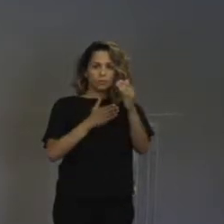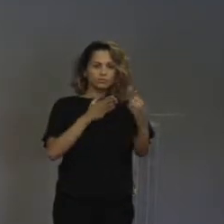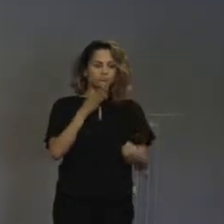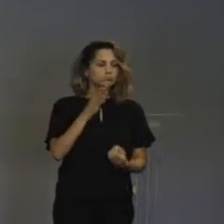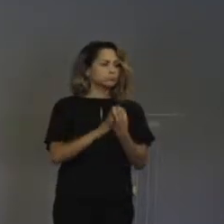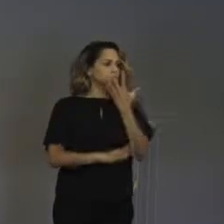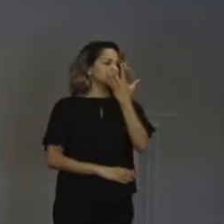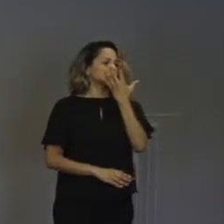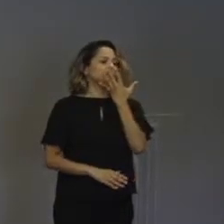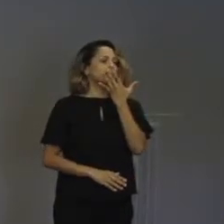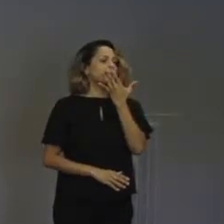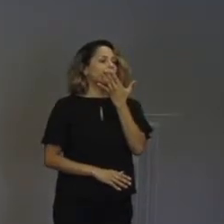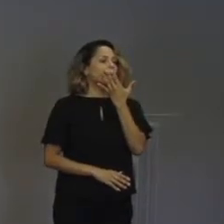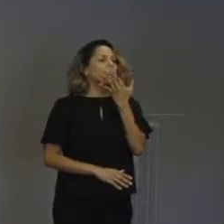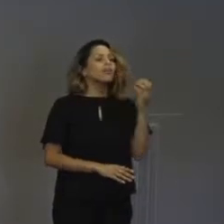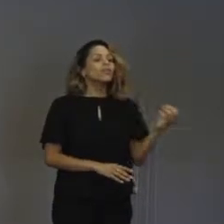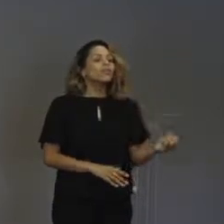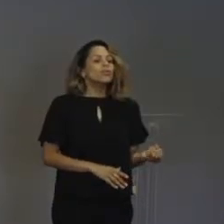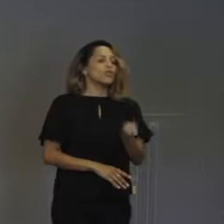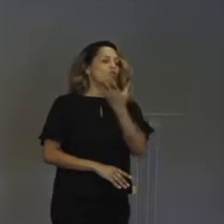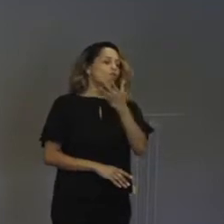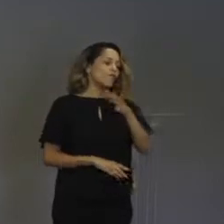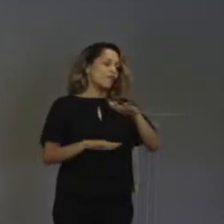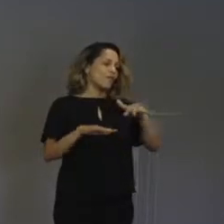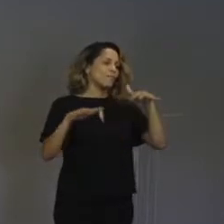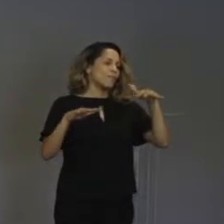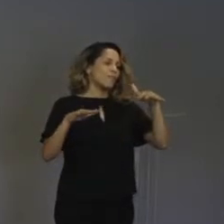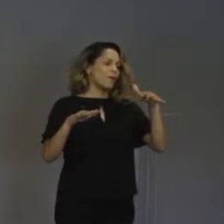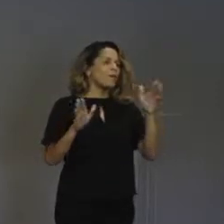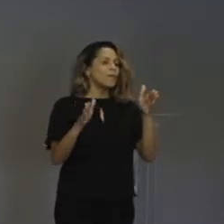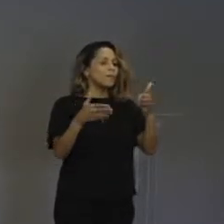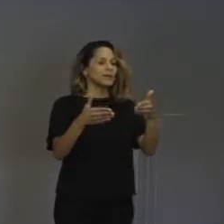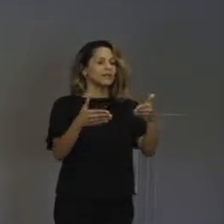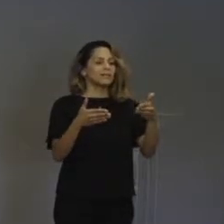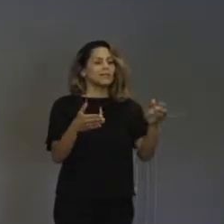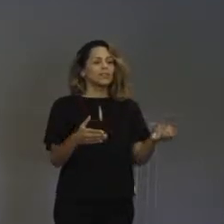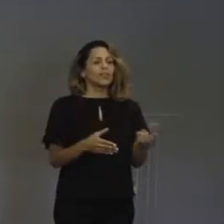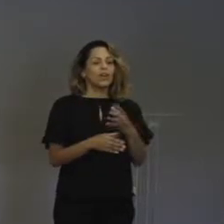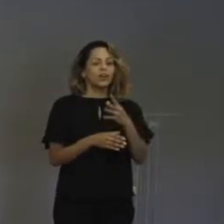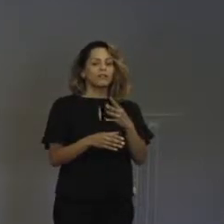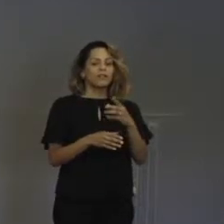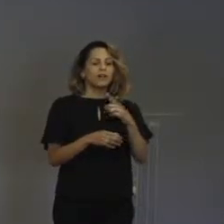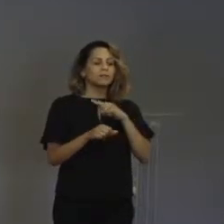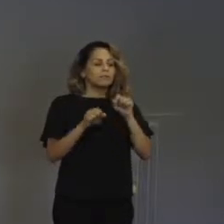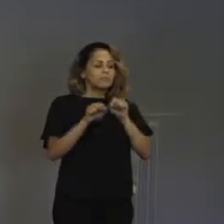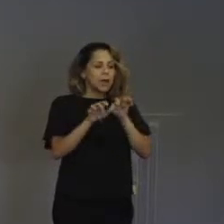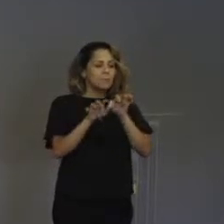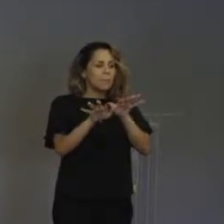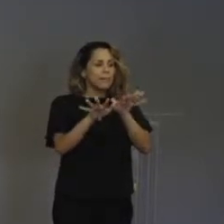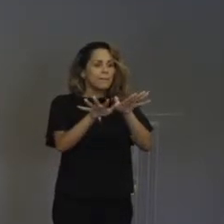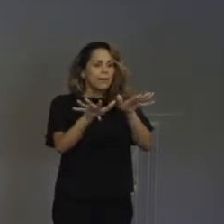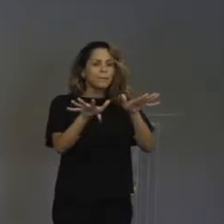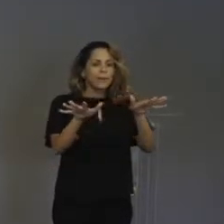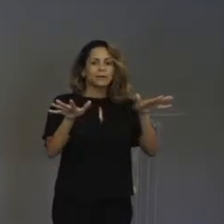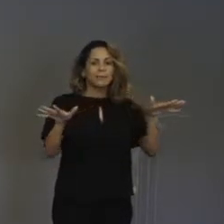outro público, né, uma outra rede de conhecimento de repensar a